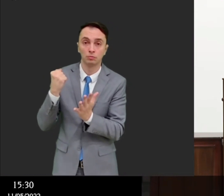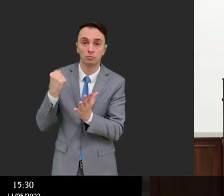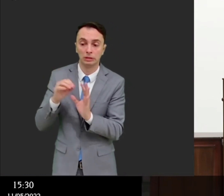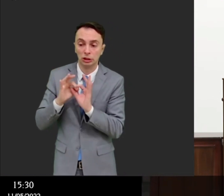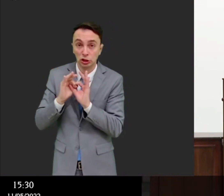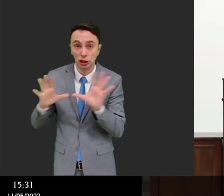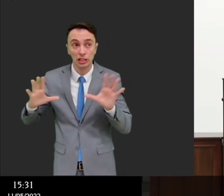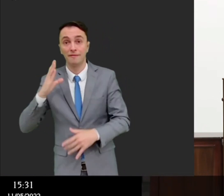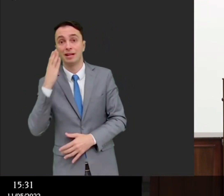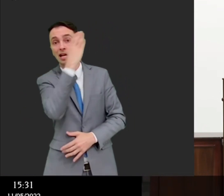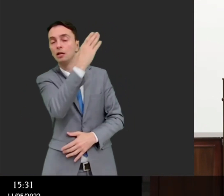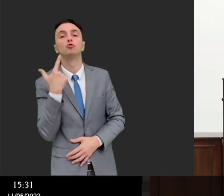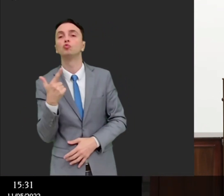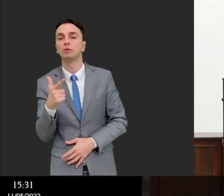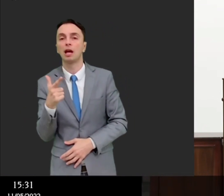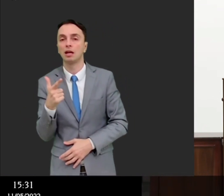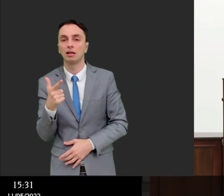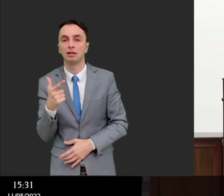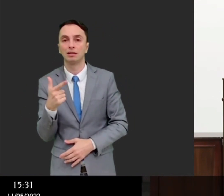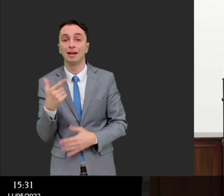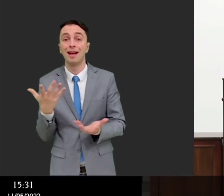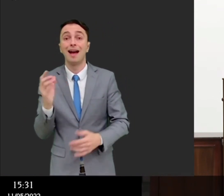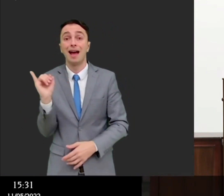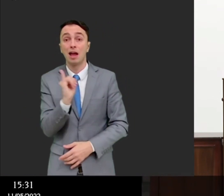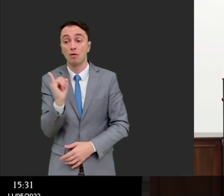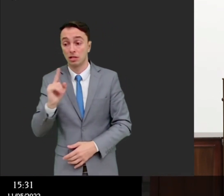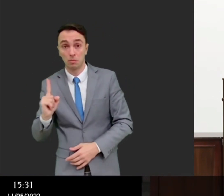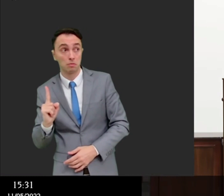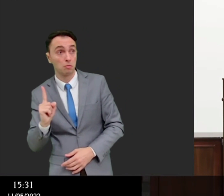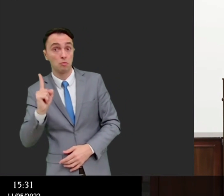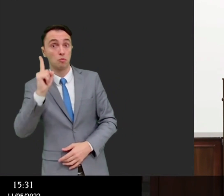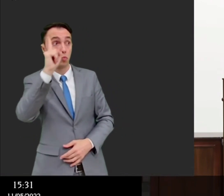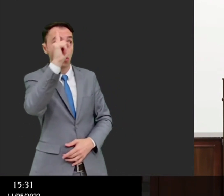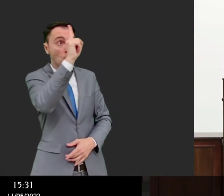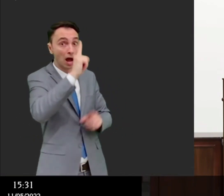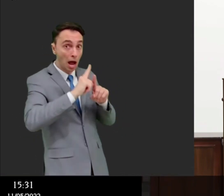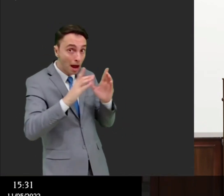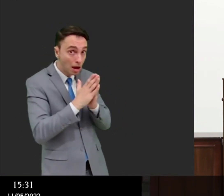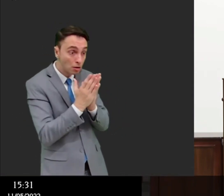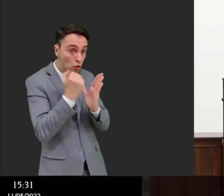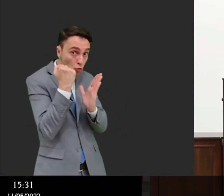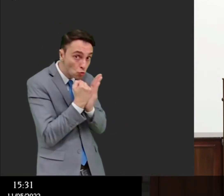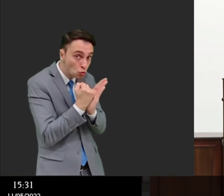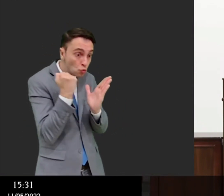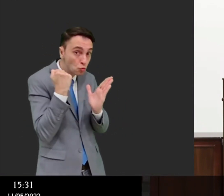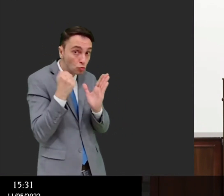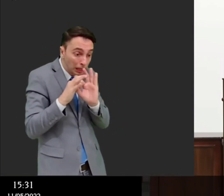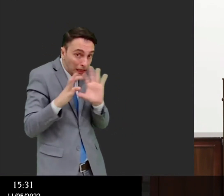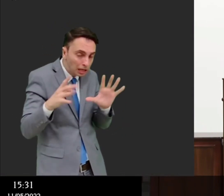ficam ali escondidos, ficam ali que, se não arrumar um